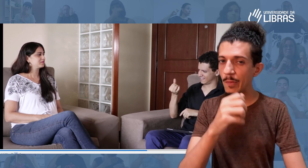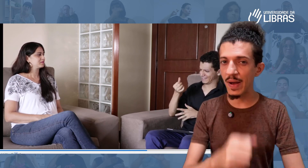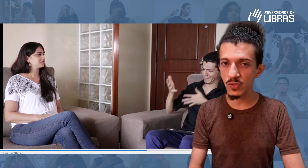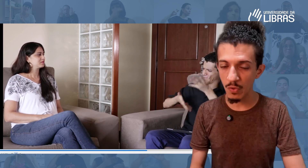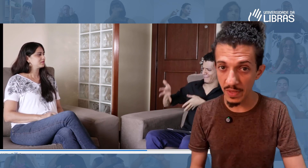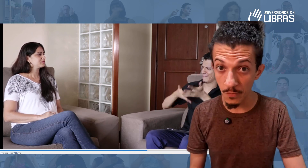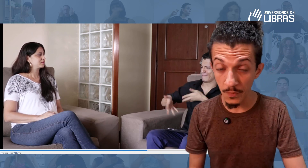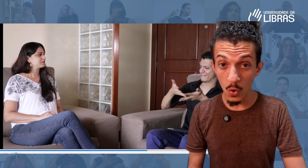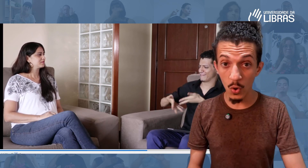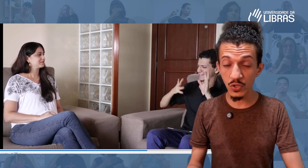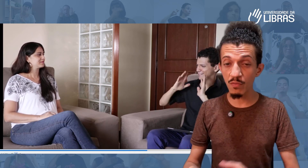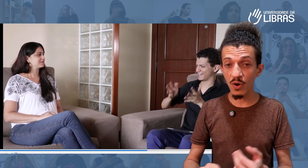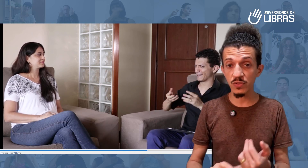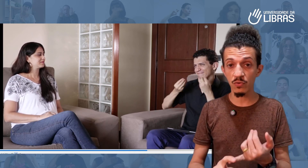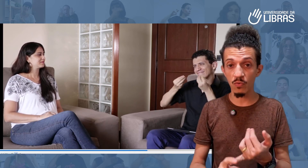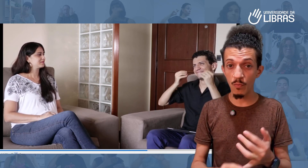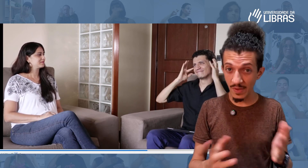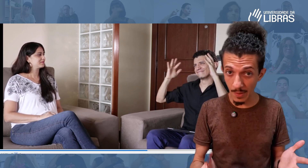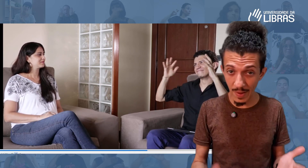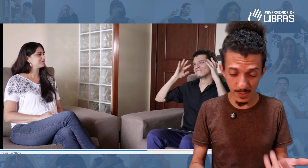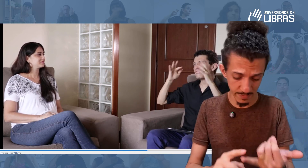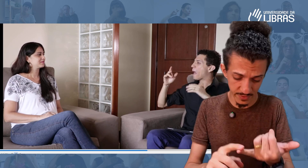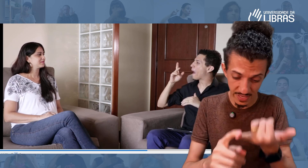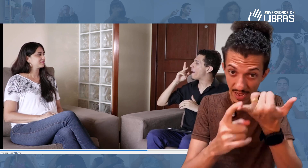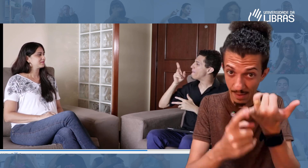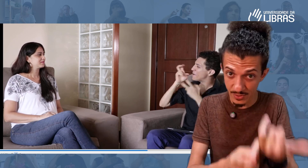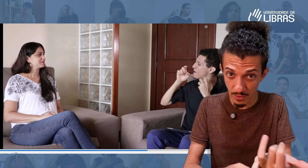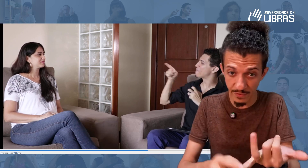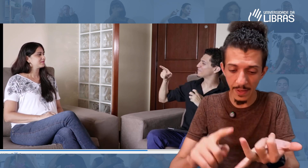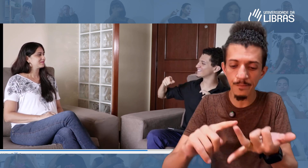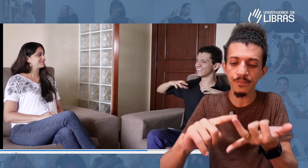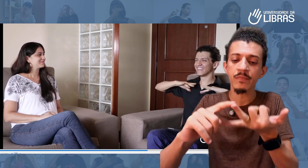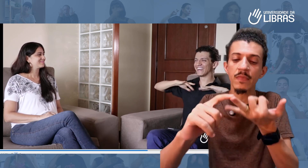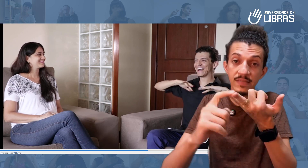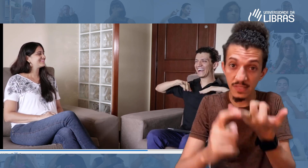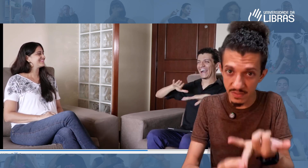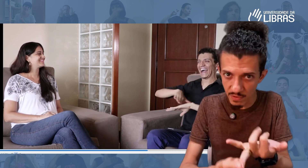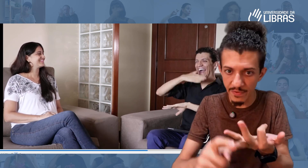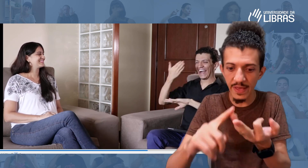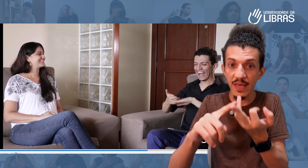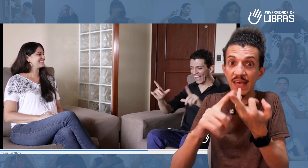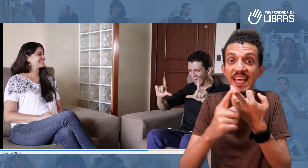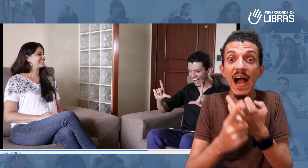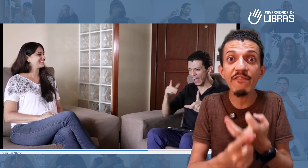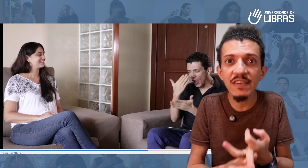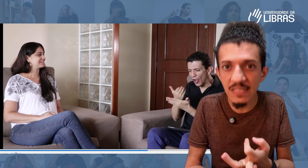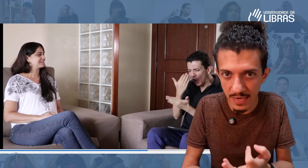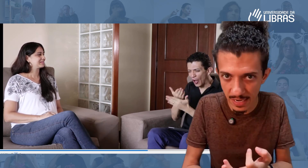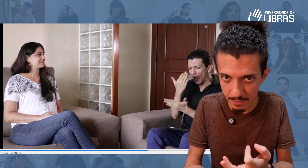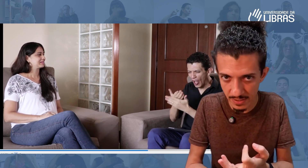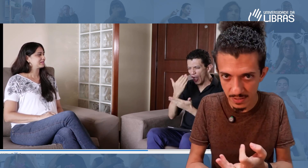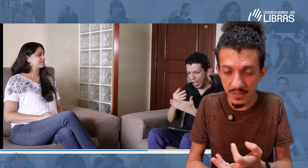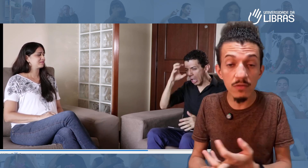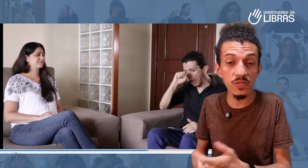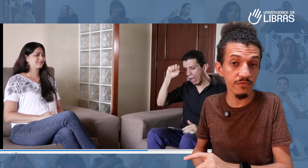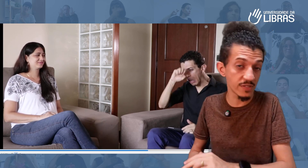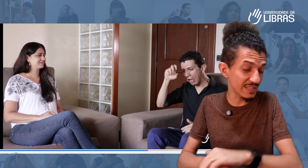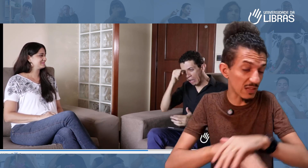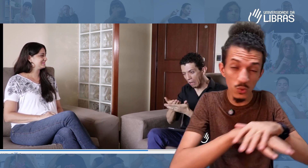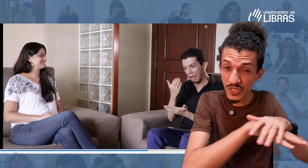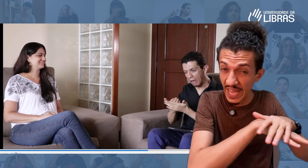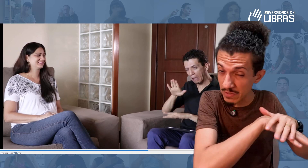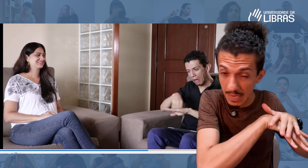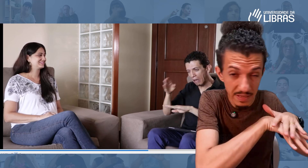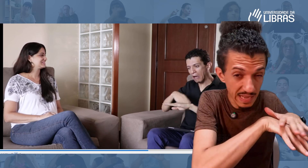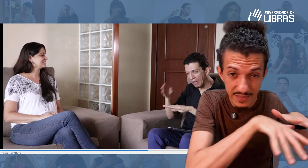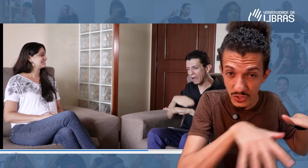passo a passo comigo, onde eu mostro passo a passo para você absorver, se desenvolver e avançar na Libras. Tanto se você está